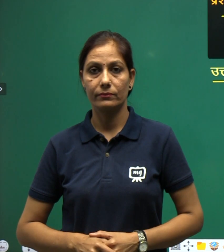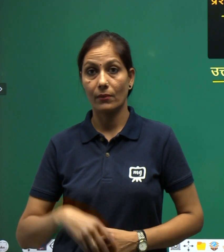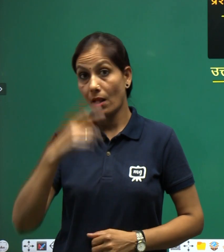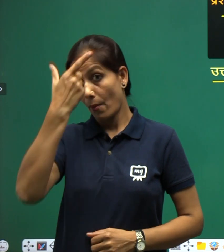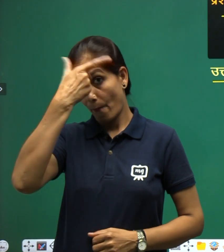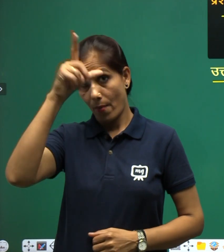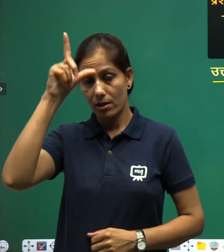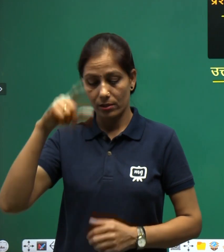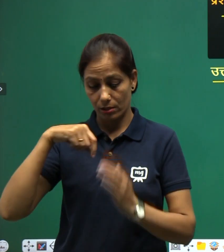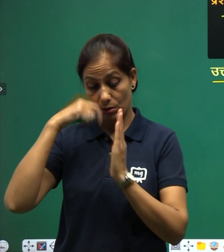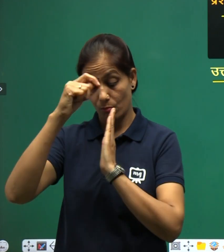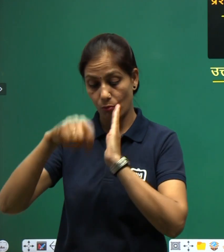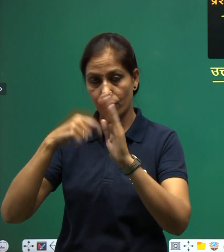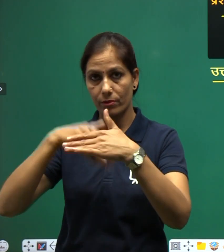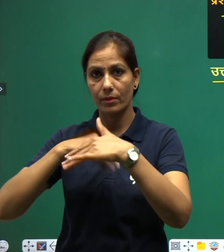भारतीय फिल्मों में भी